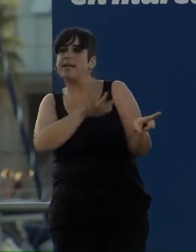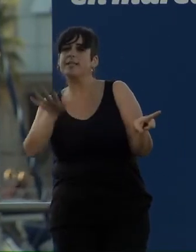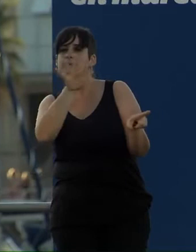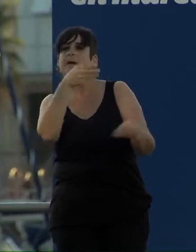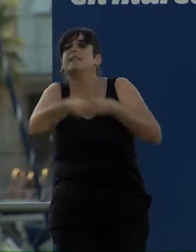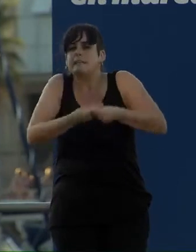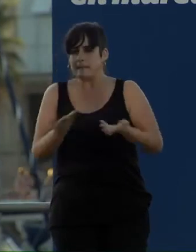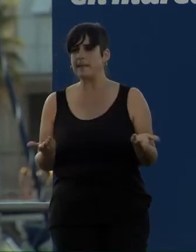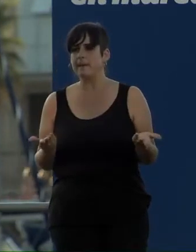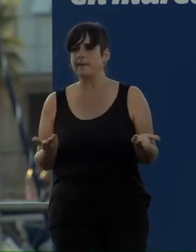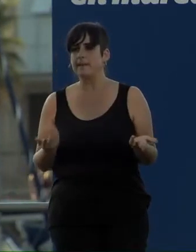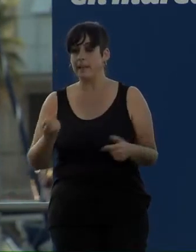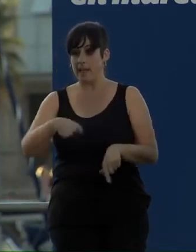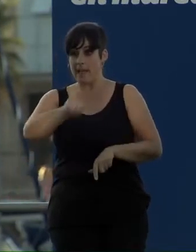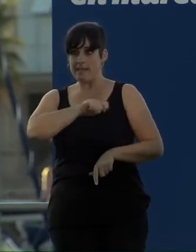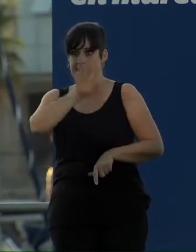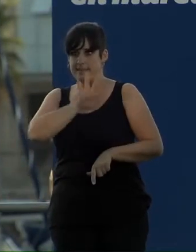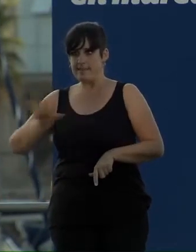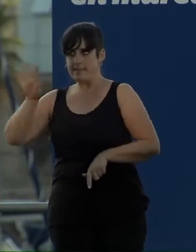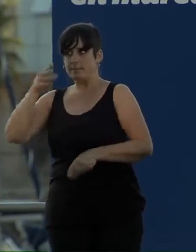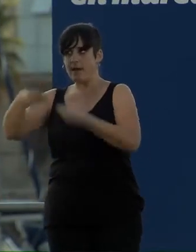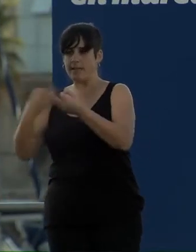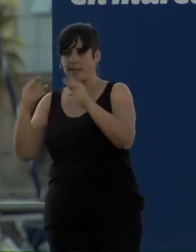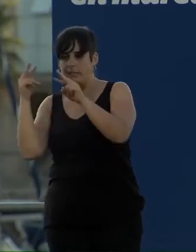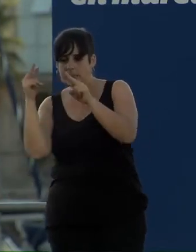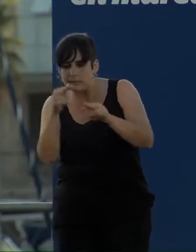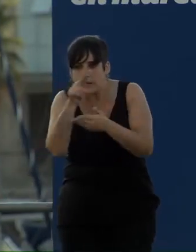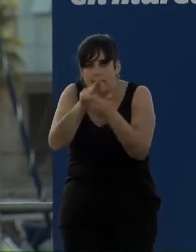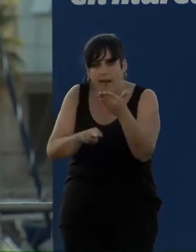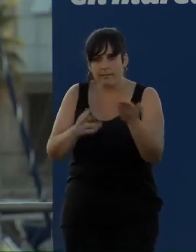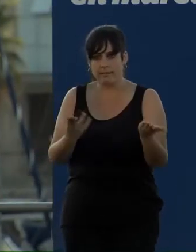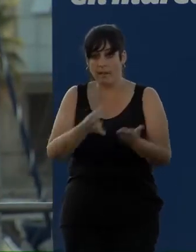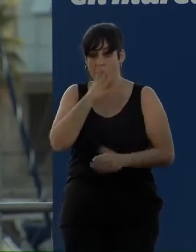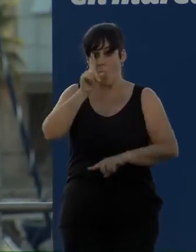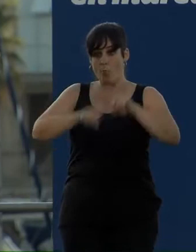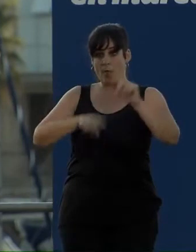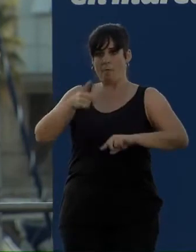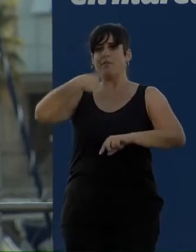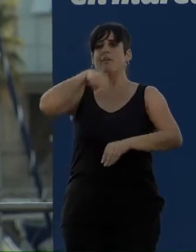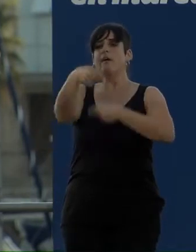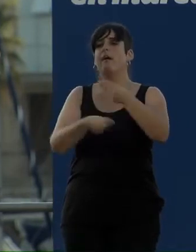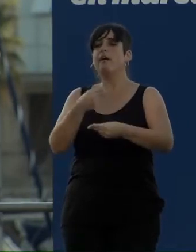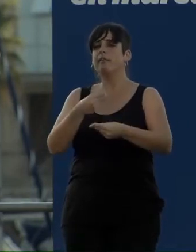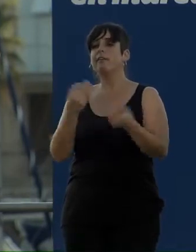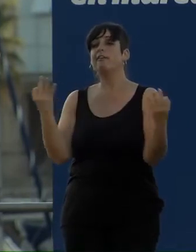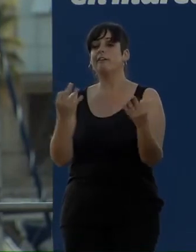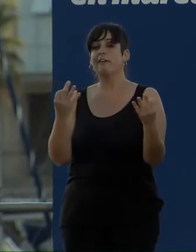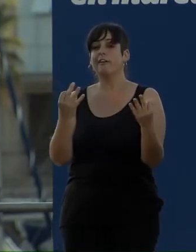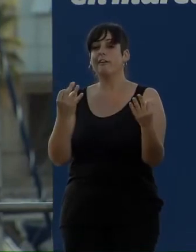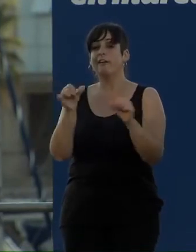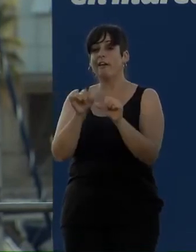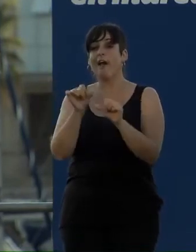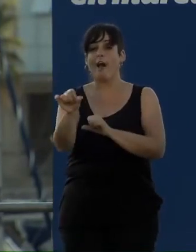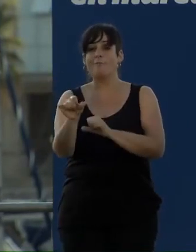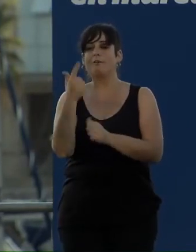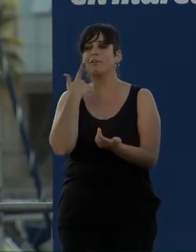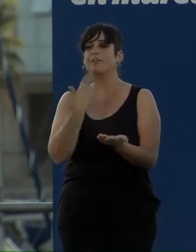España está pendiente a ver que facos en Galicia porque en función que famos nos imos condicionar imos demostrar o que se puede facer